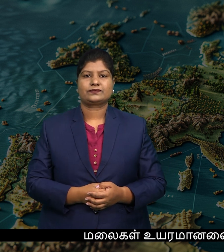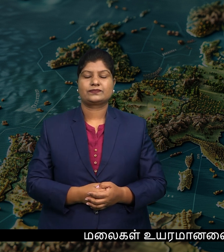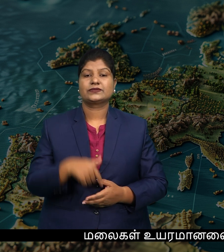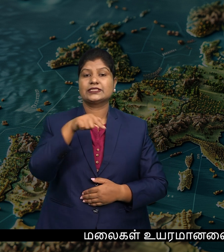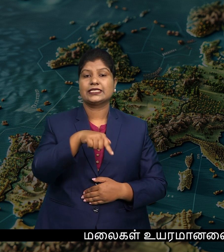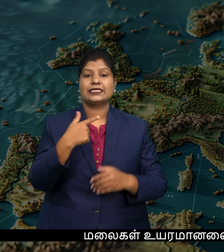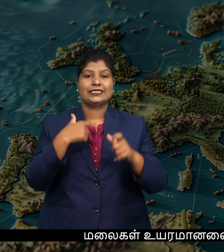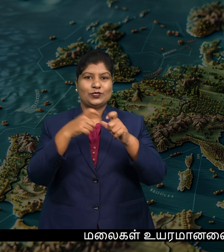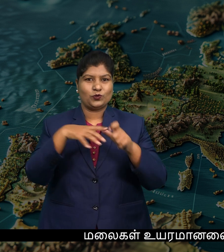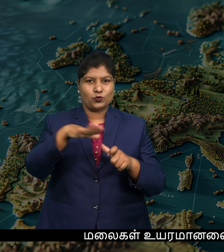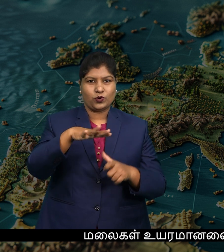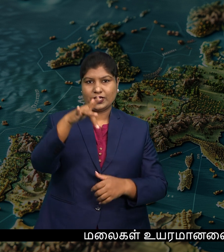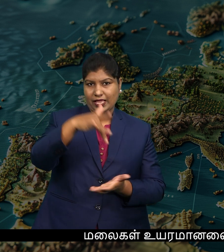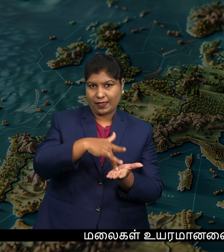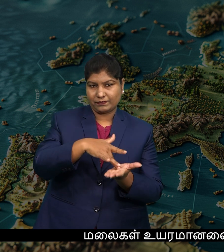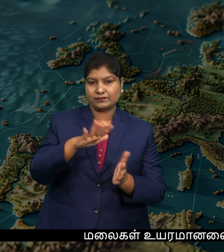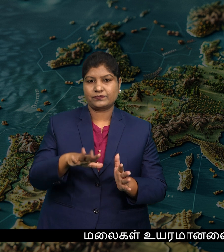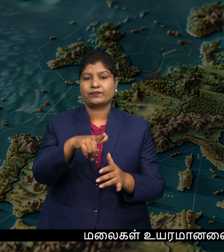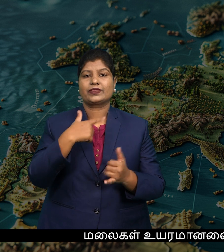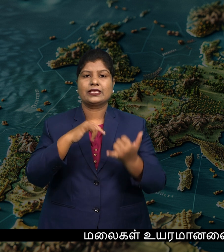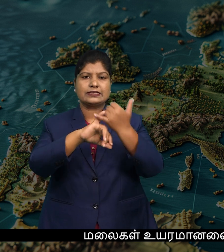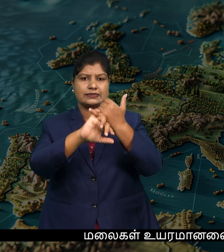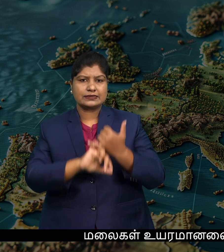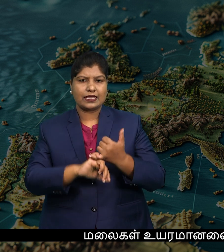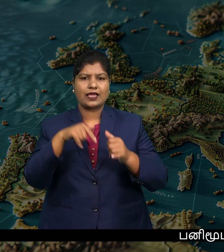மற்றும் ஆண்டு முழுவதும்